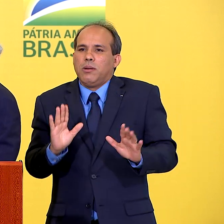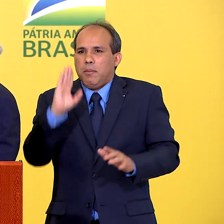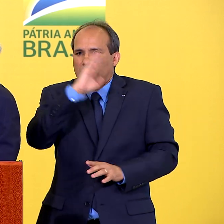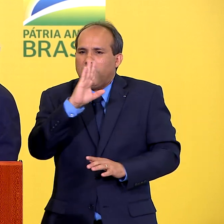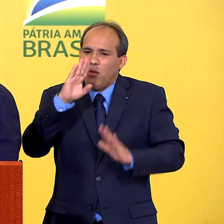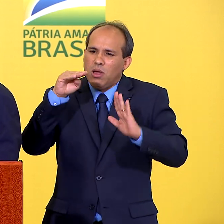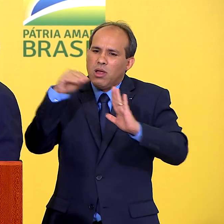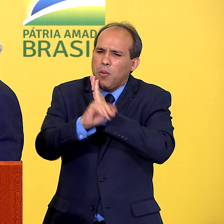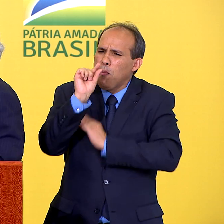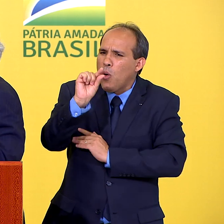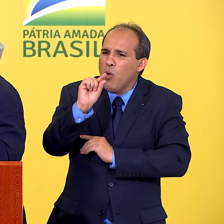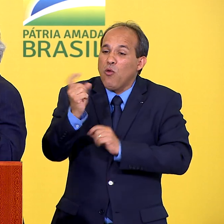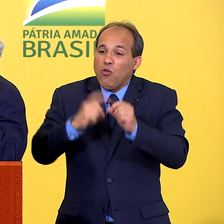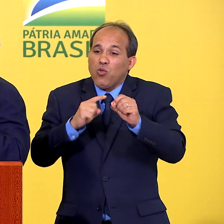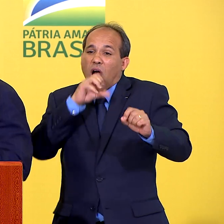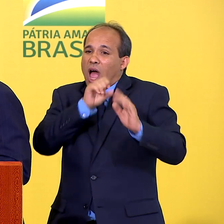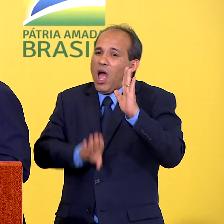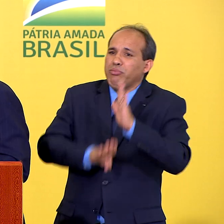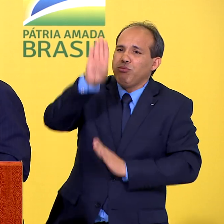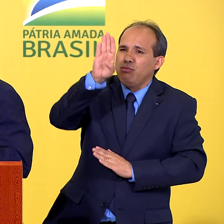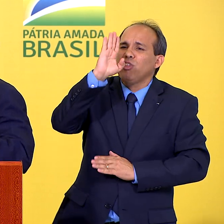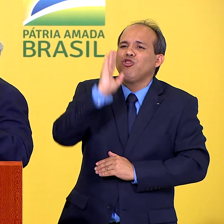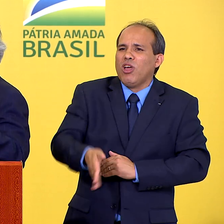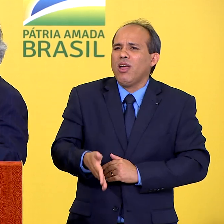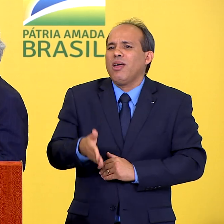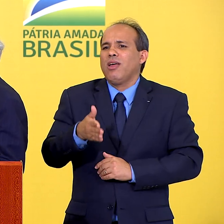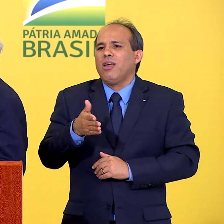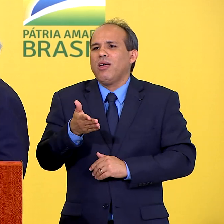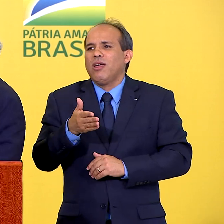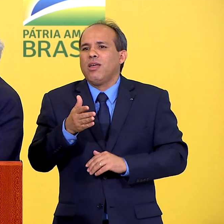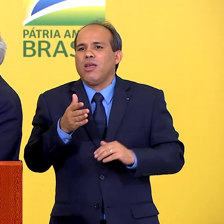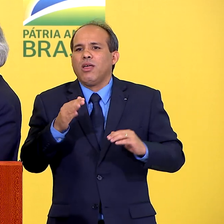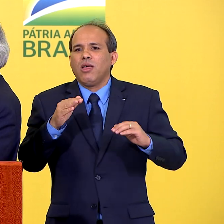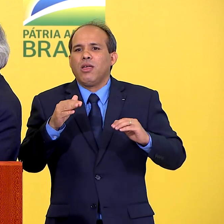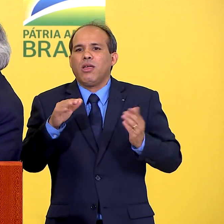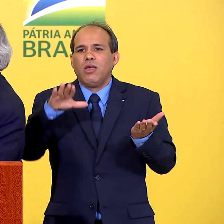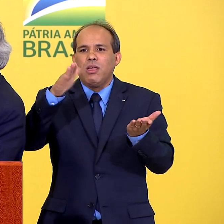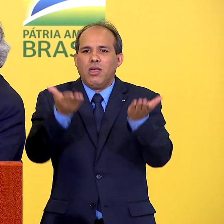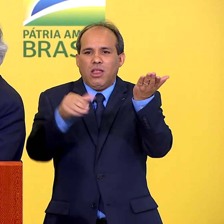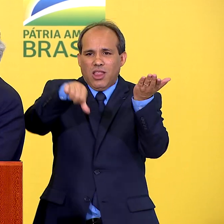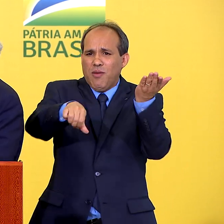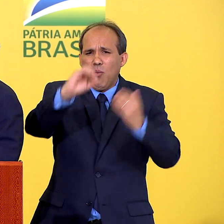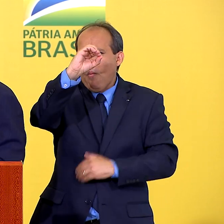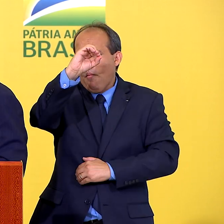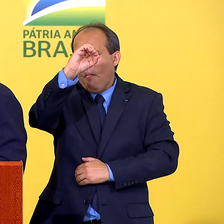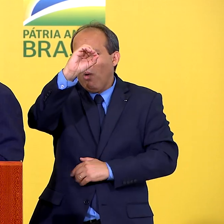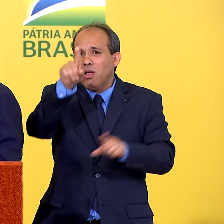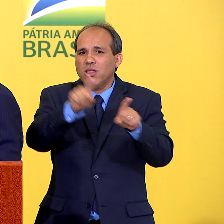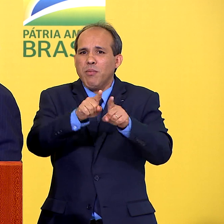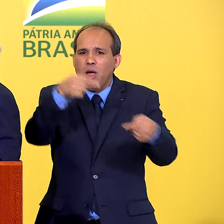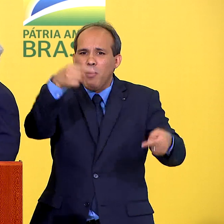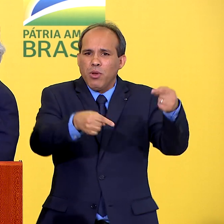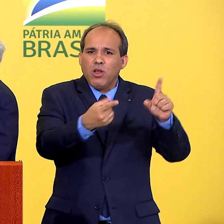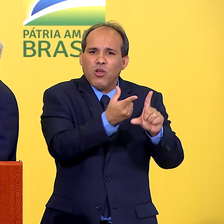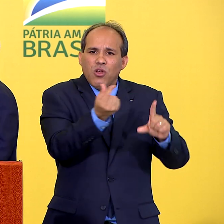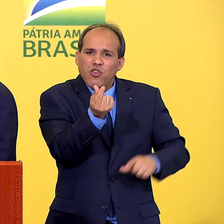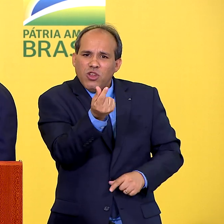menos, voltou mais rápido e já está com um déficit zerado de um lado, com a política monetária no outro lugar, ou